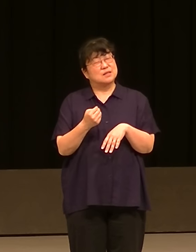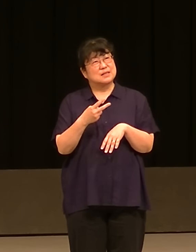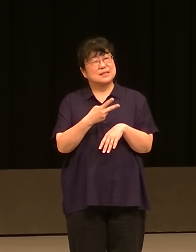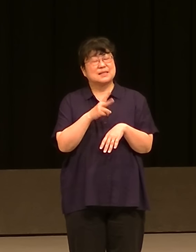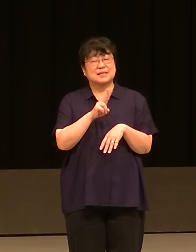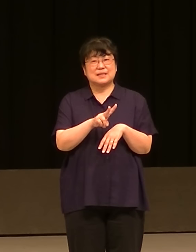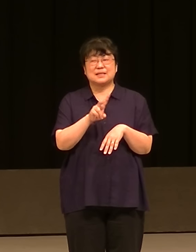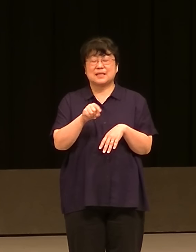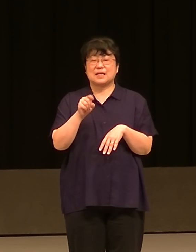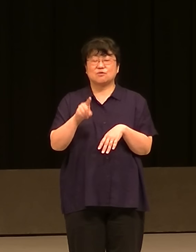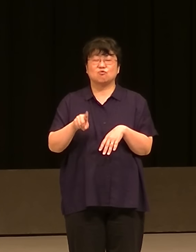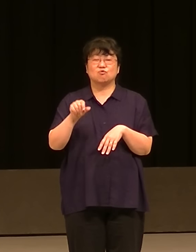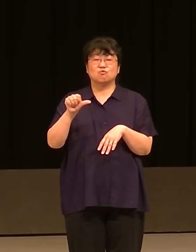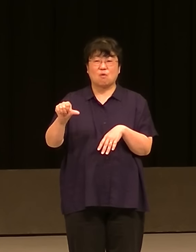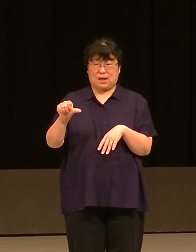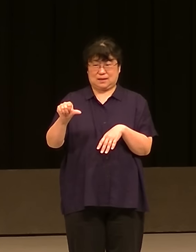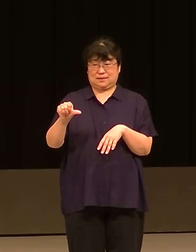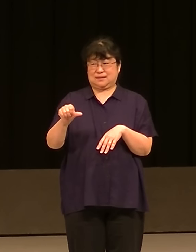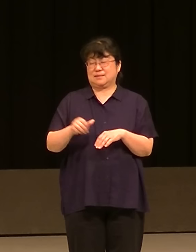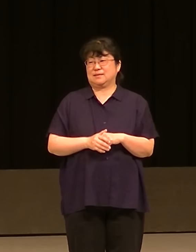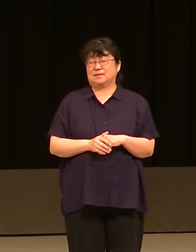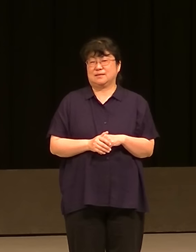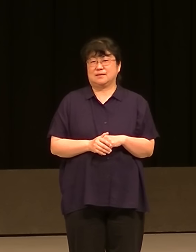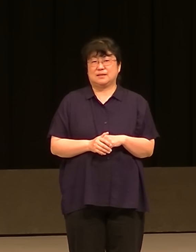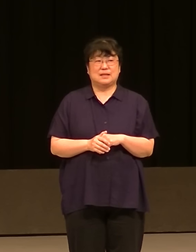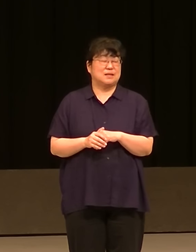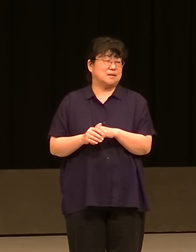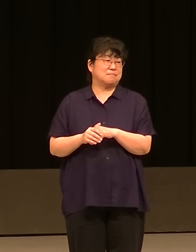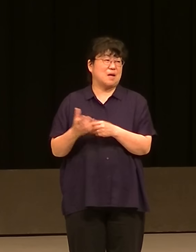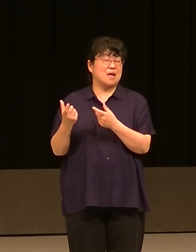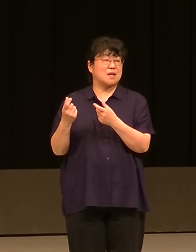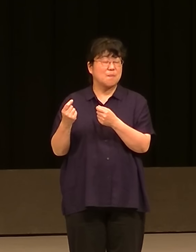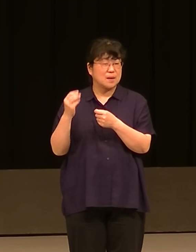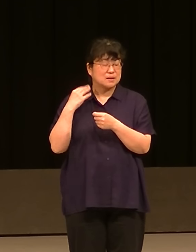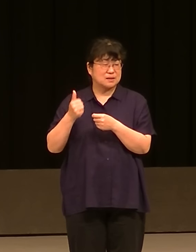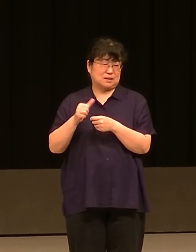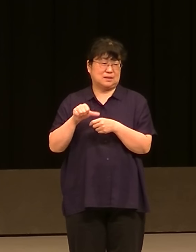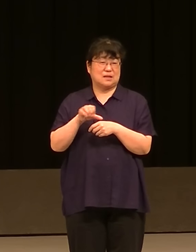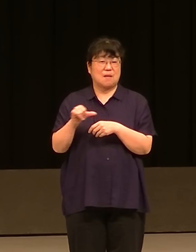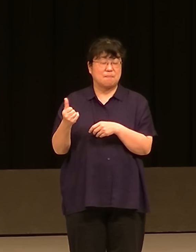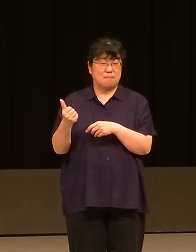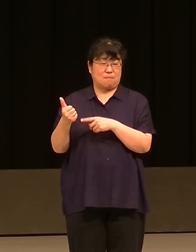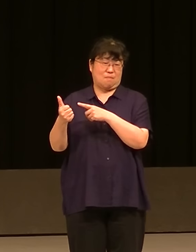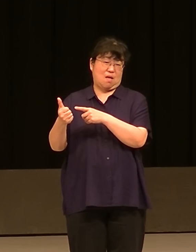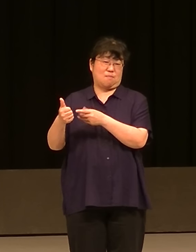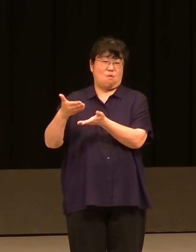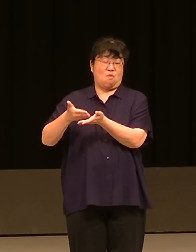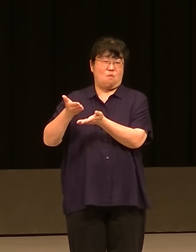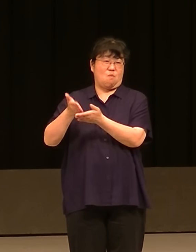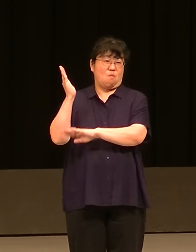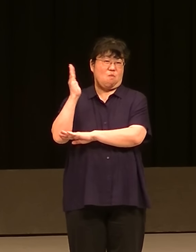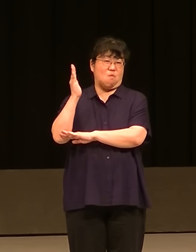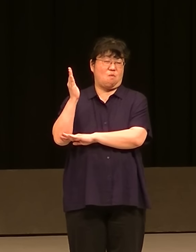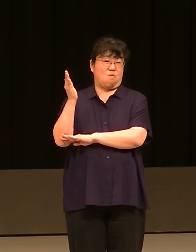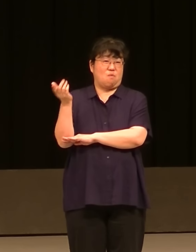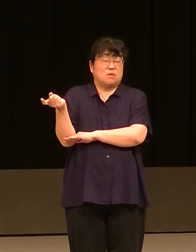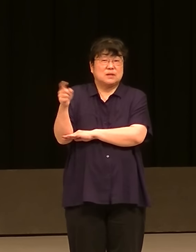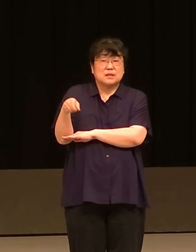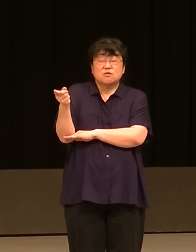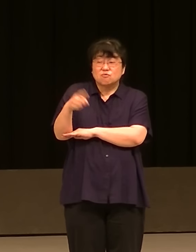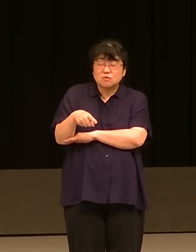2015年かに、このやはり上下両院合同委員会で演説をこうやっていないのことで